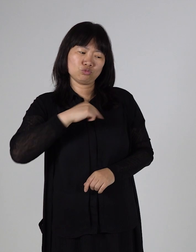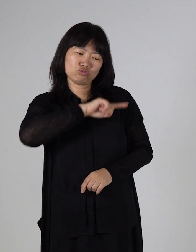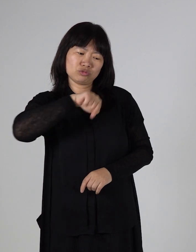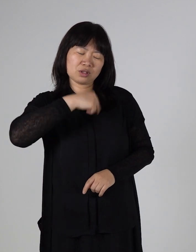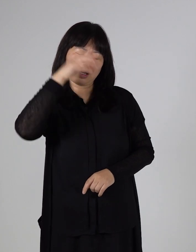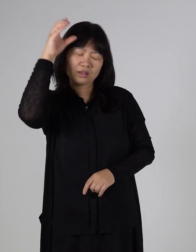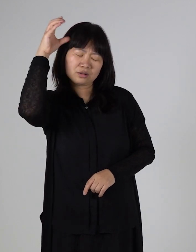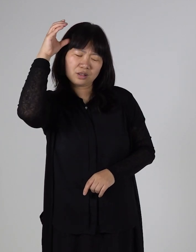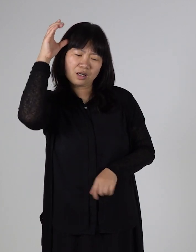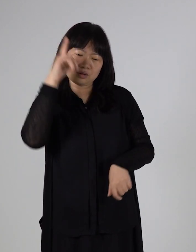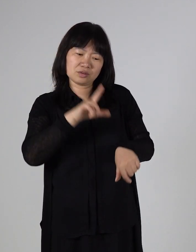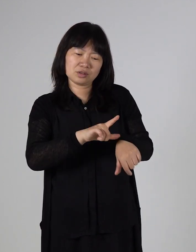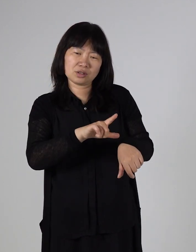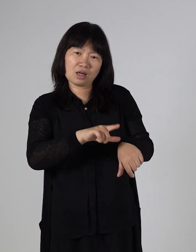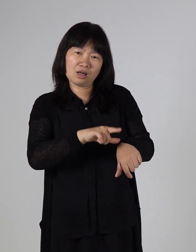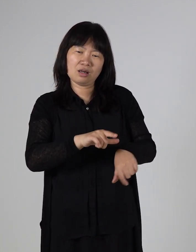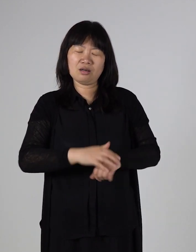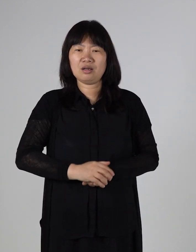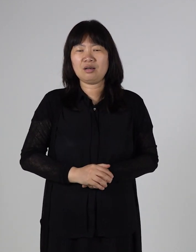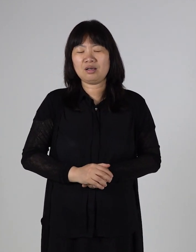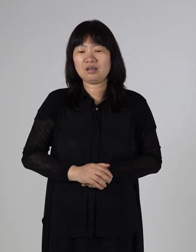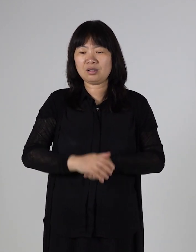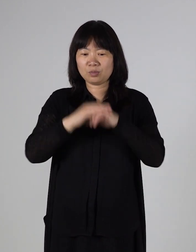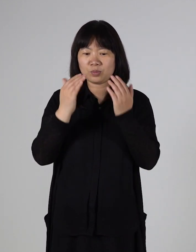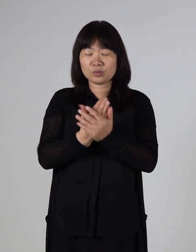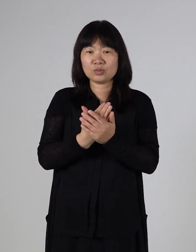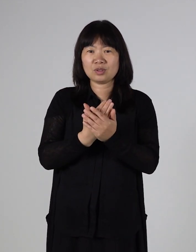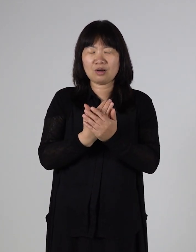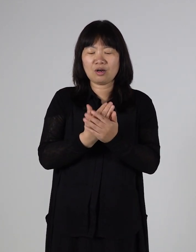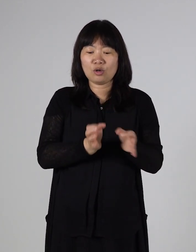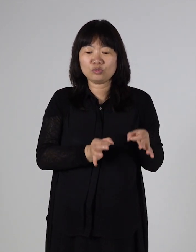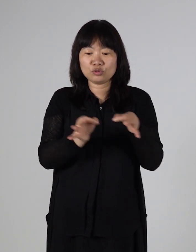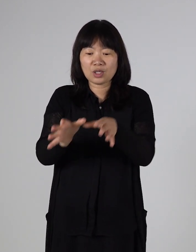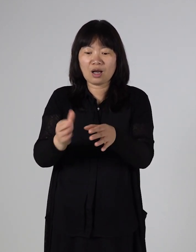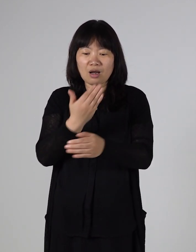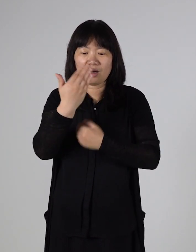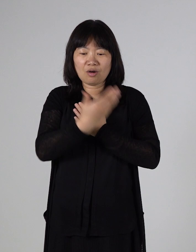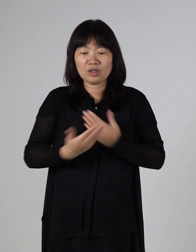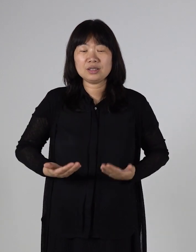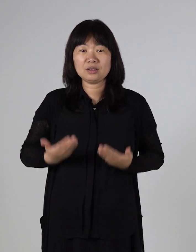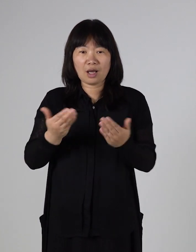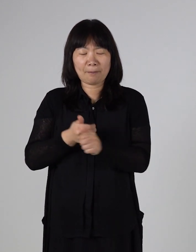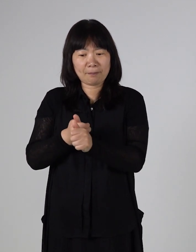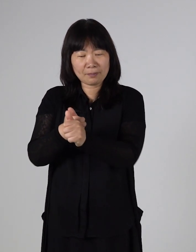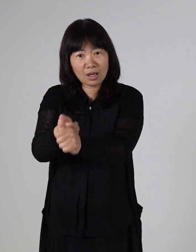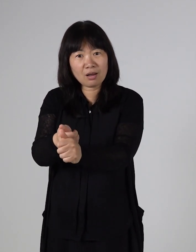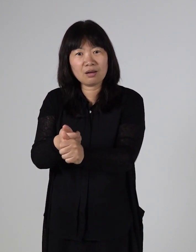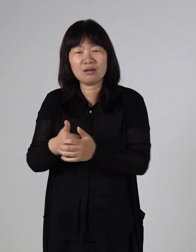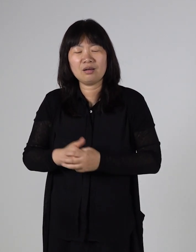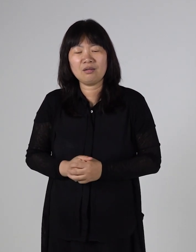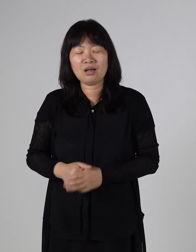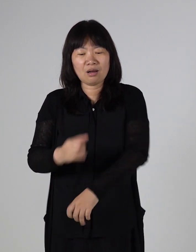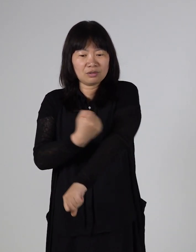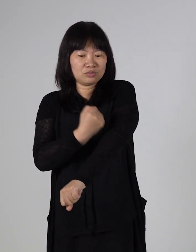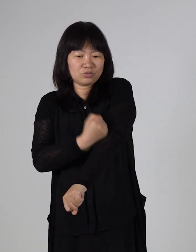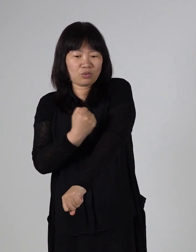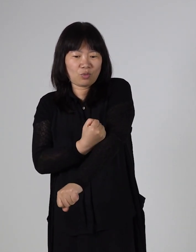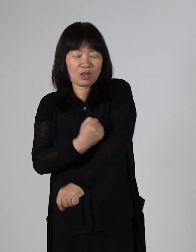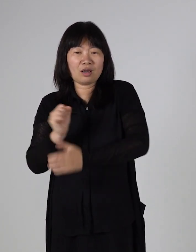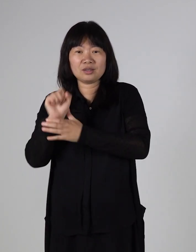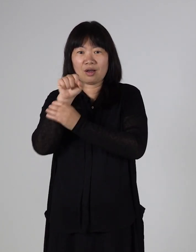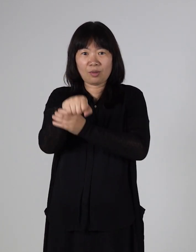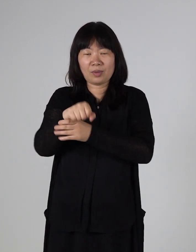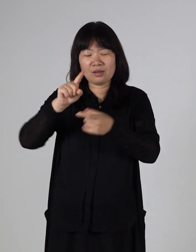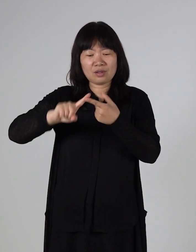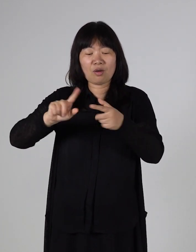기대하던 시간, 모든 걸 다 투자하고 헌신해서 따랐던 그 수고의 열매를,